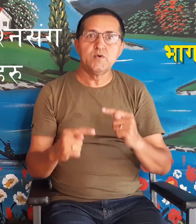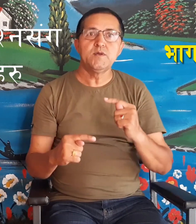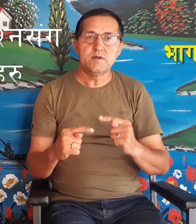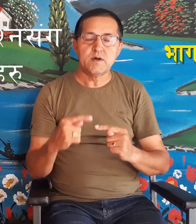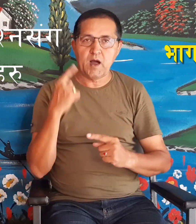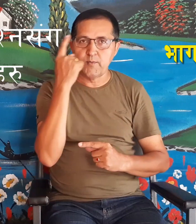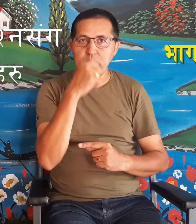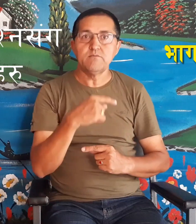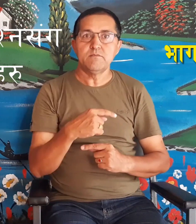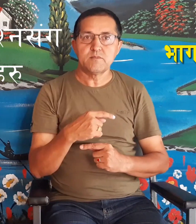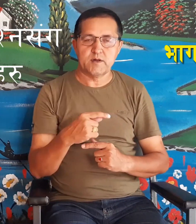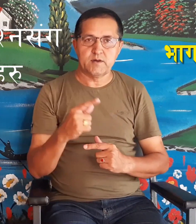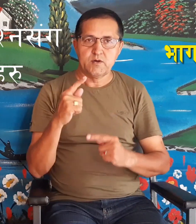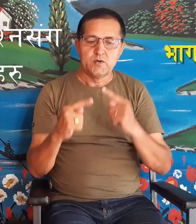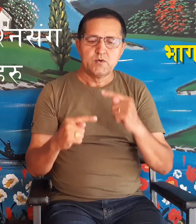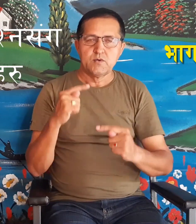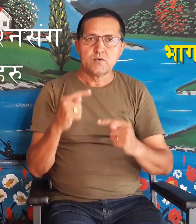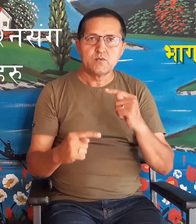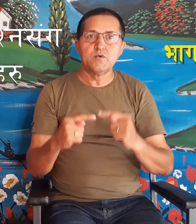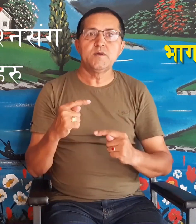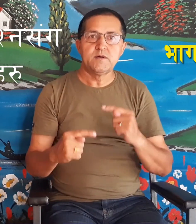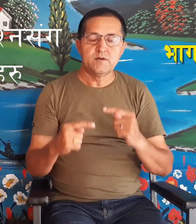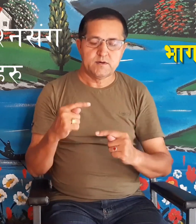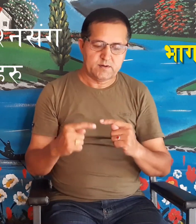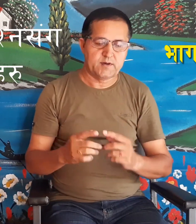कुन हाउभाउ भन्ने, कुन